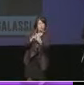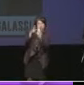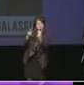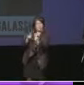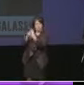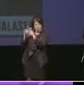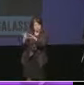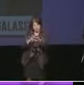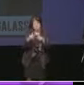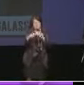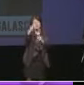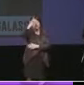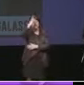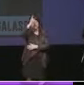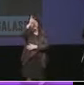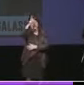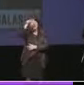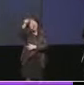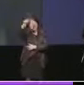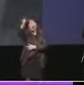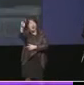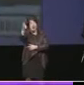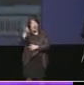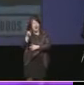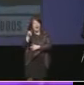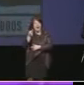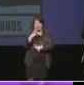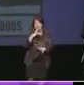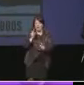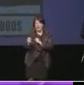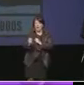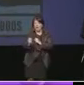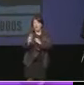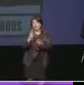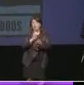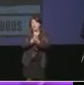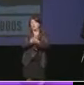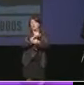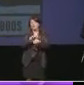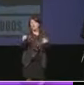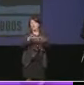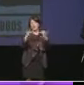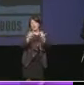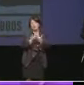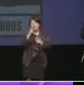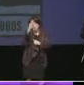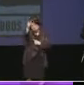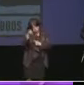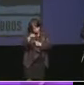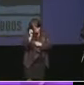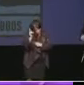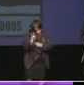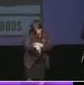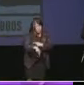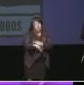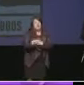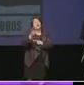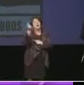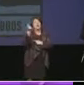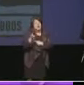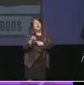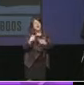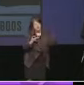Germania Jürgen Boss il direttore della Bookmesse la più importante del fiera editoriale del mondo noi ci arriveremo ma insomma siamo lì vi